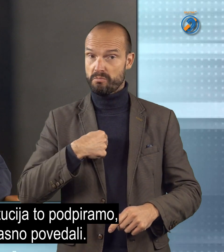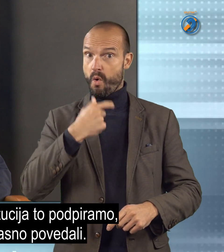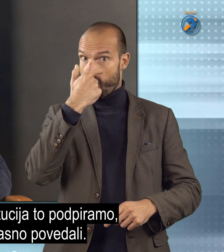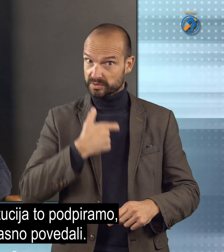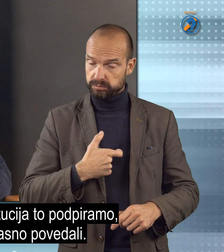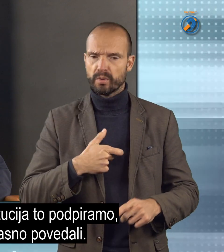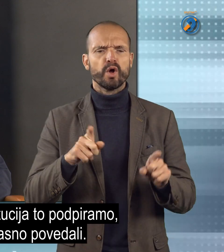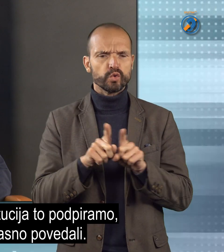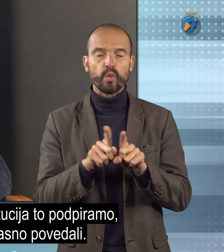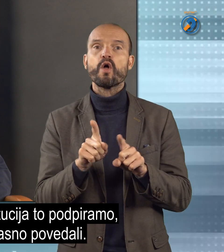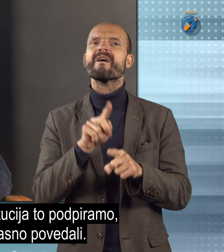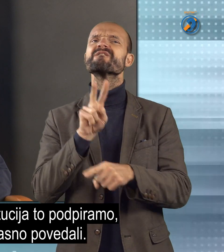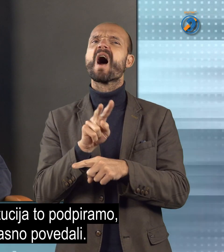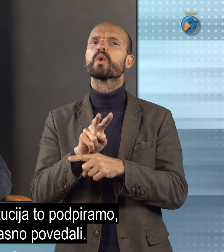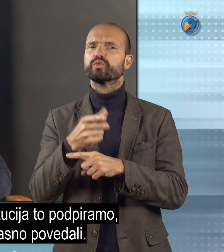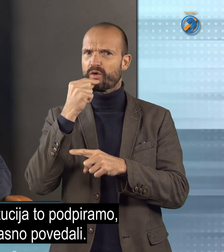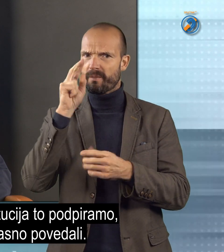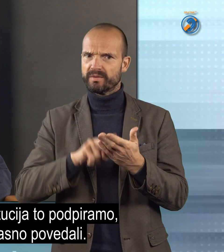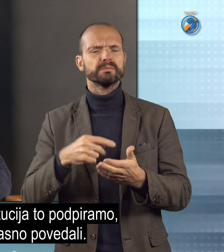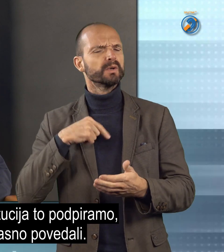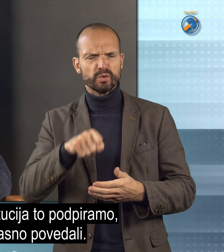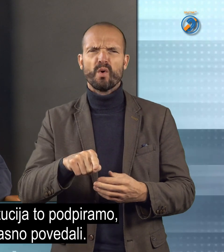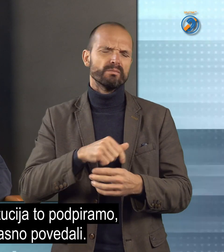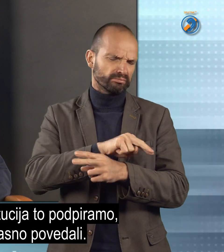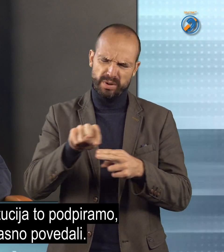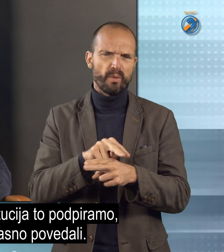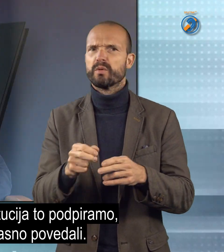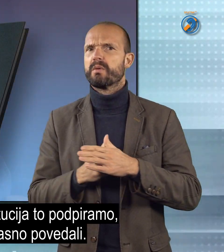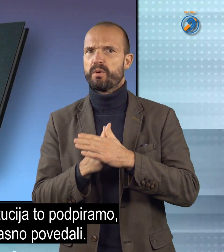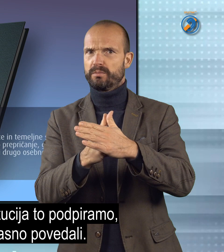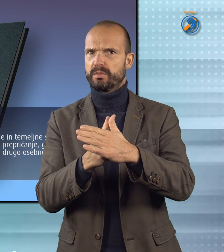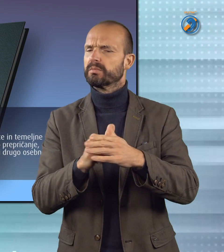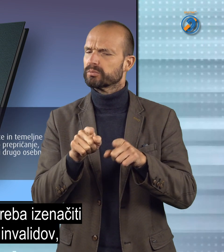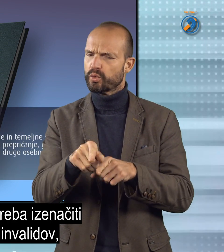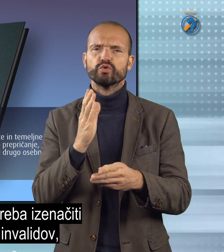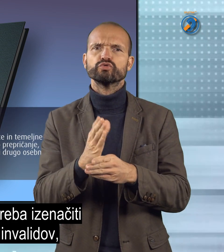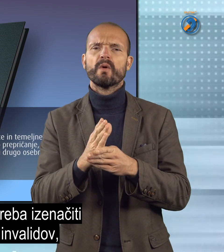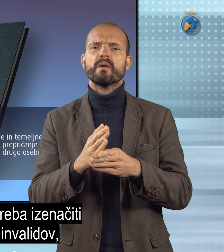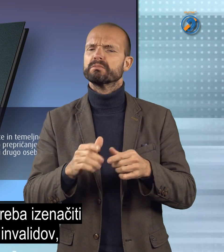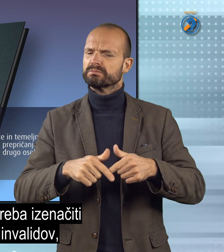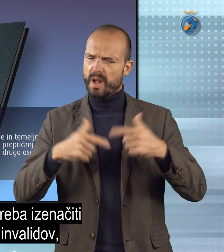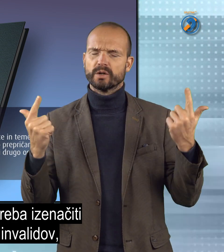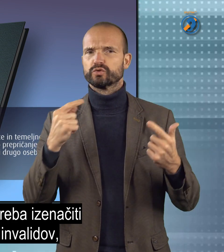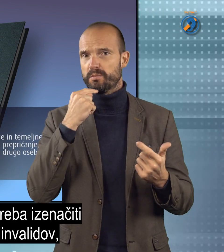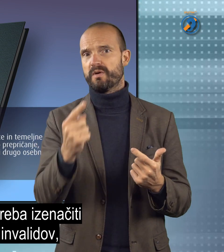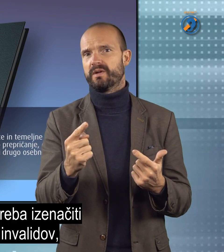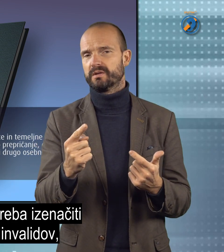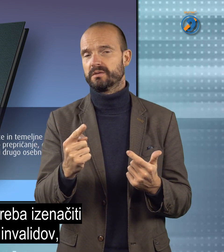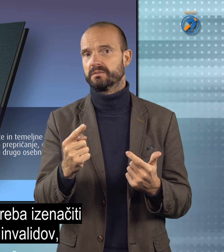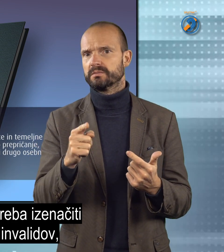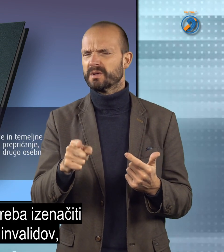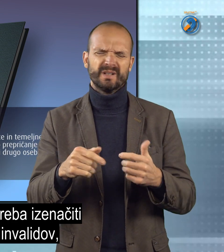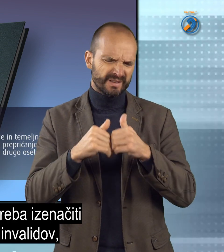kot inštitucija to podpiramo in smo to tudi jasno povedali, ker vsekakor